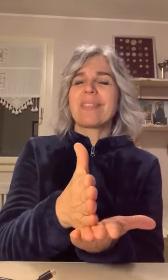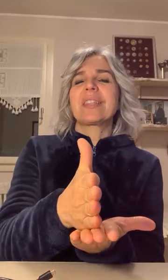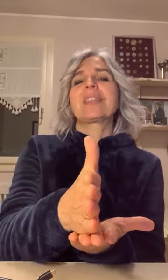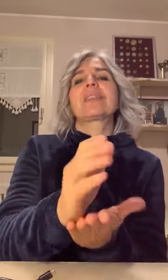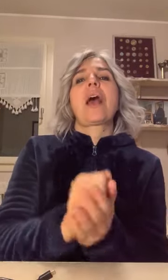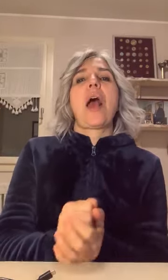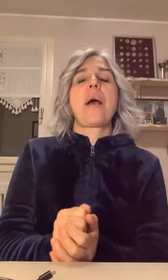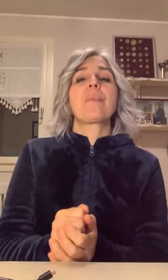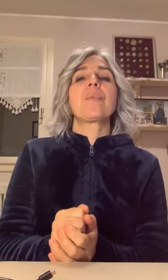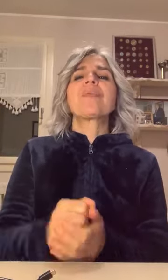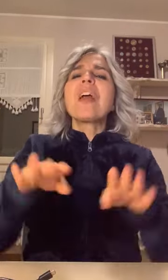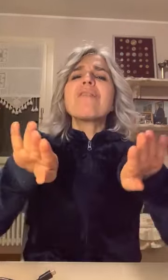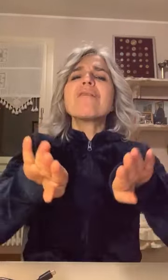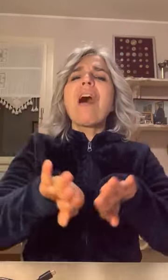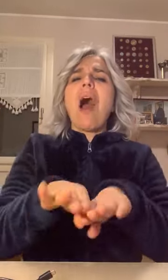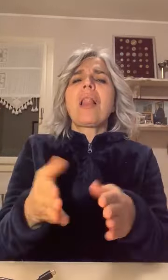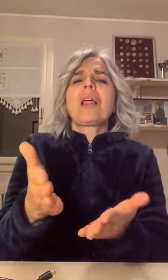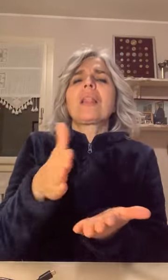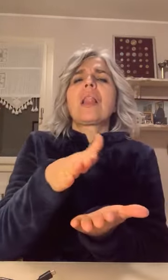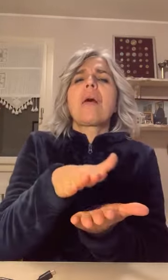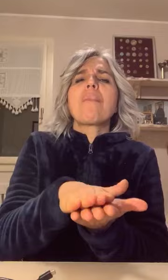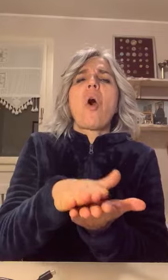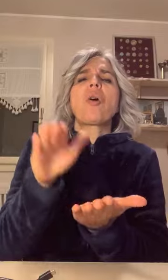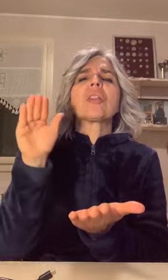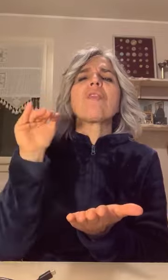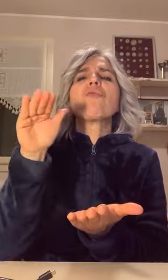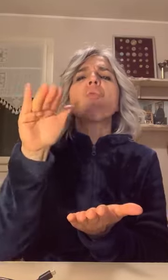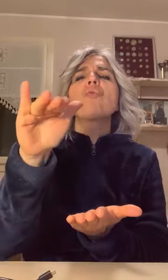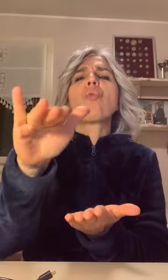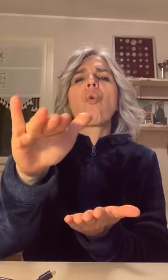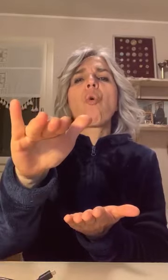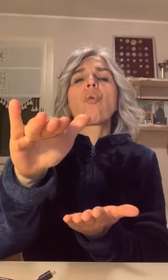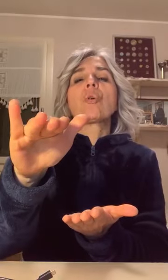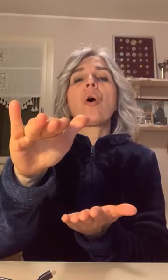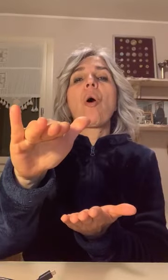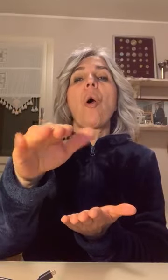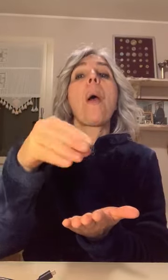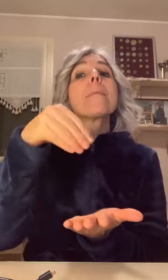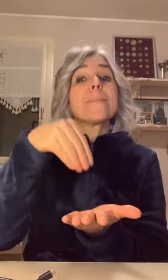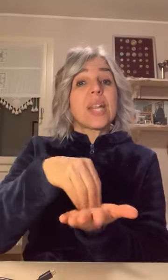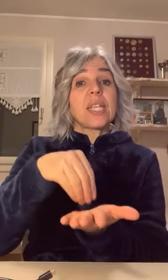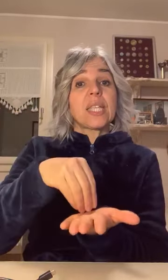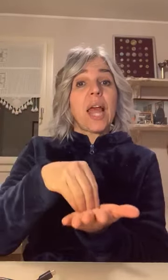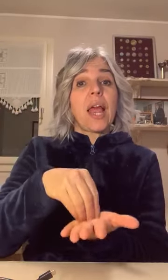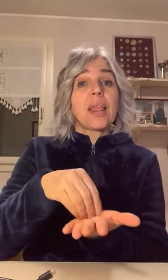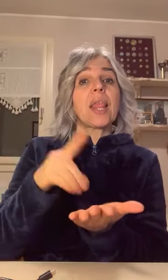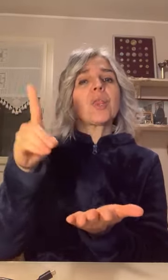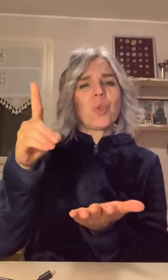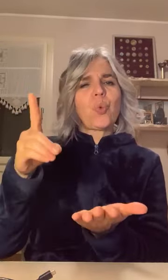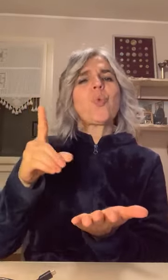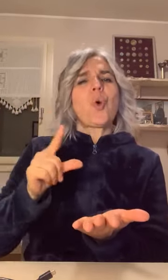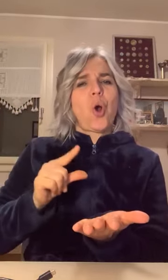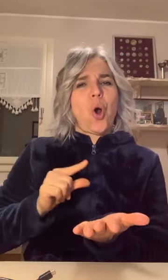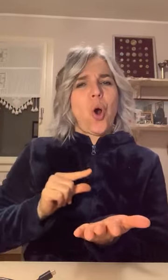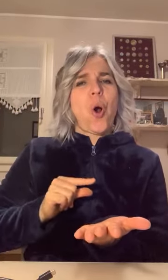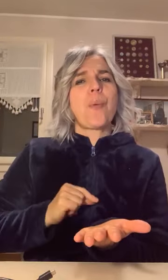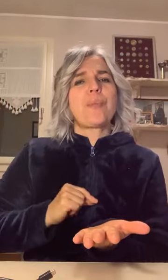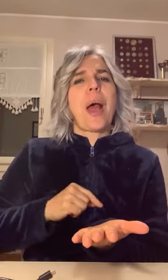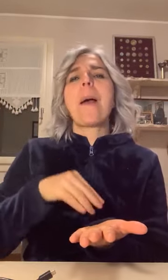queste cose, nel presente tu sarai con me, tu sei con me. Sì, Signore, nel presente tu sei con me. E anche in